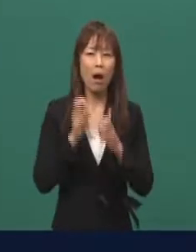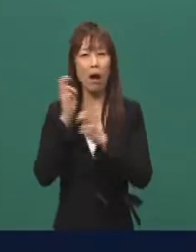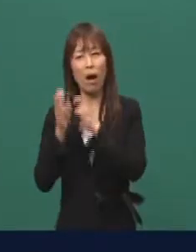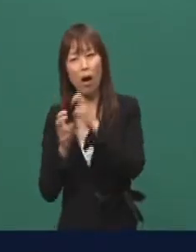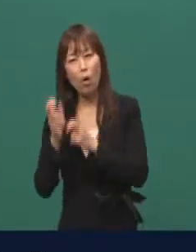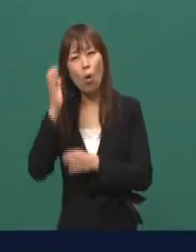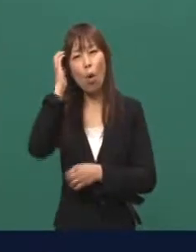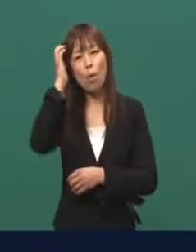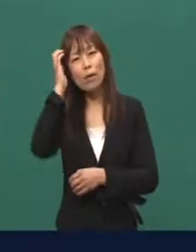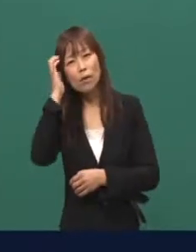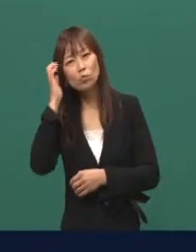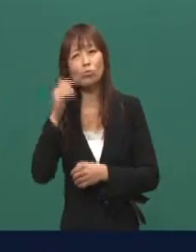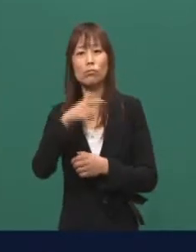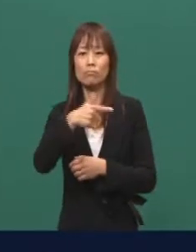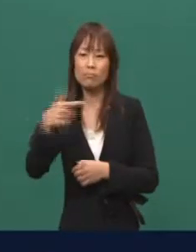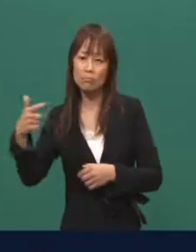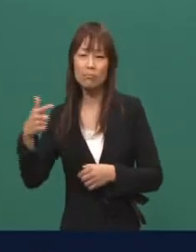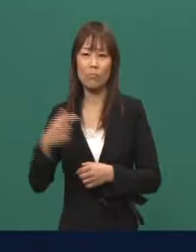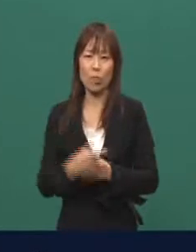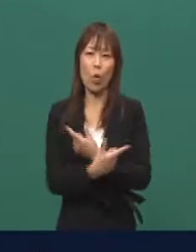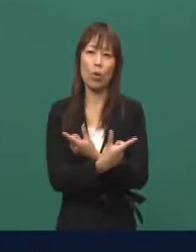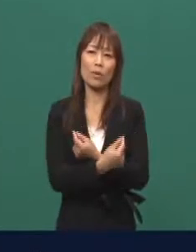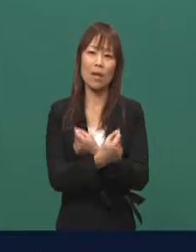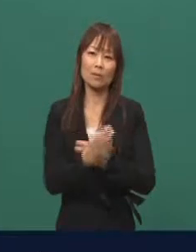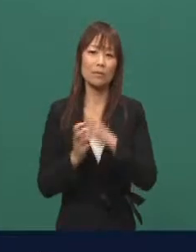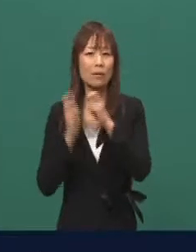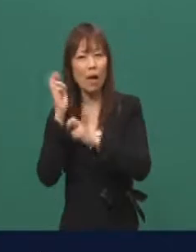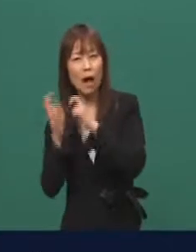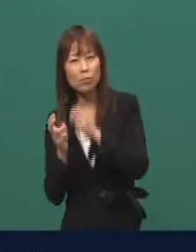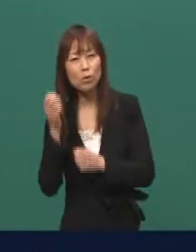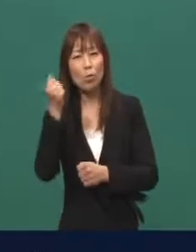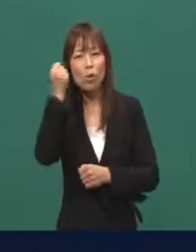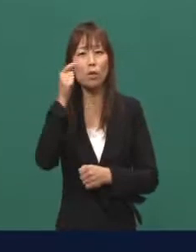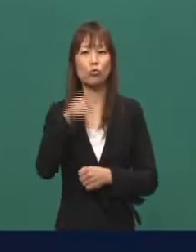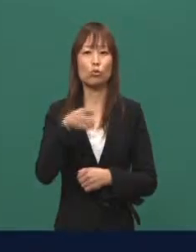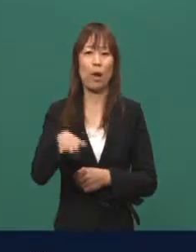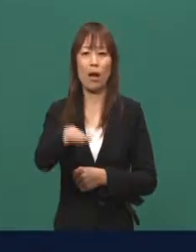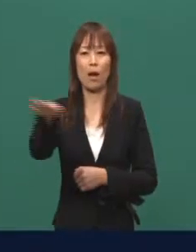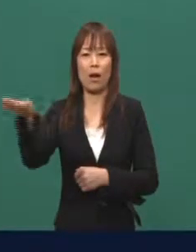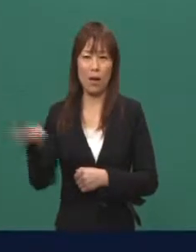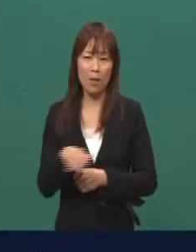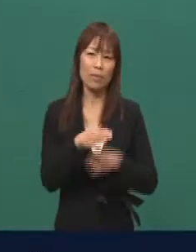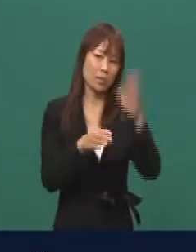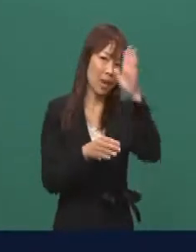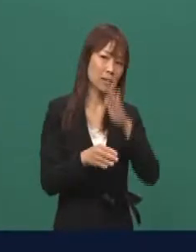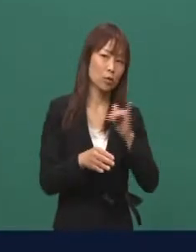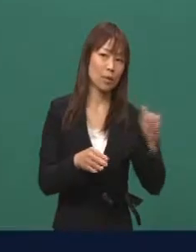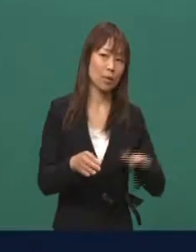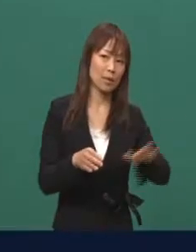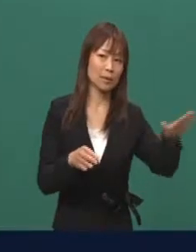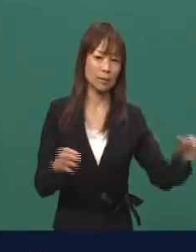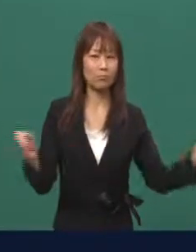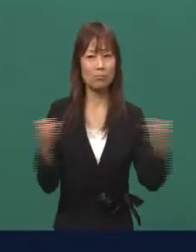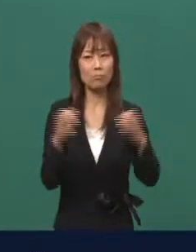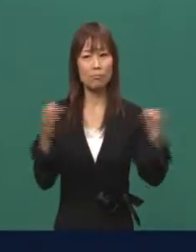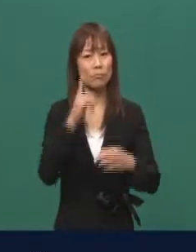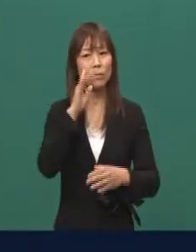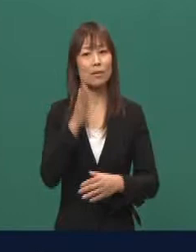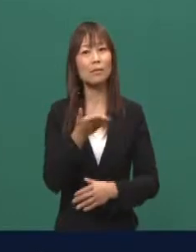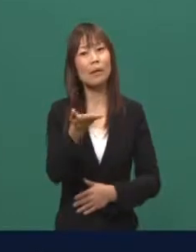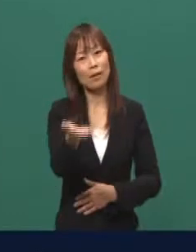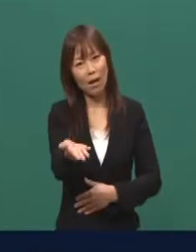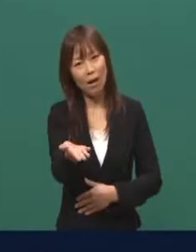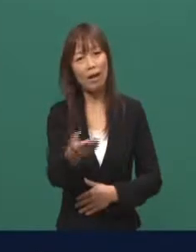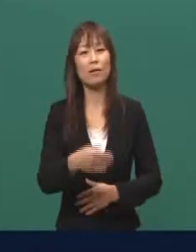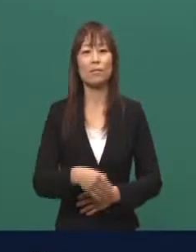日頃感じている不便や悩み、困っていることを同じように聞き取りにくい人たち、難聴者の人